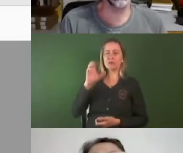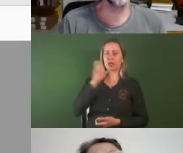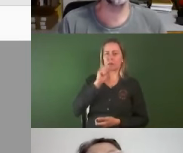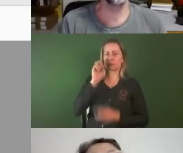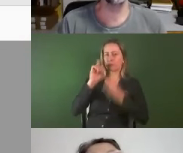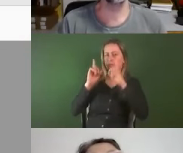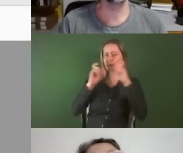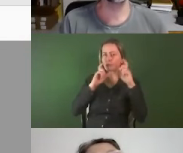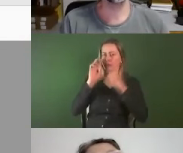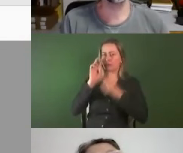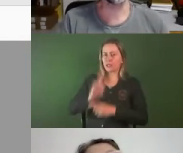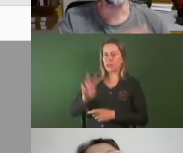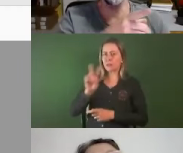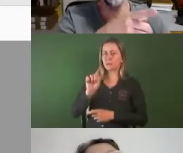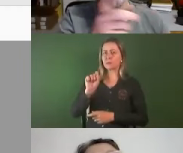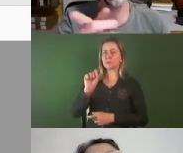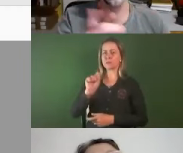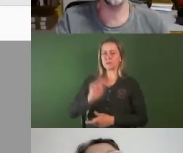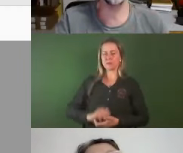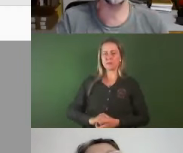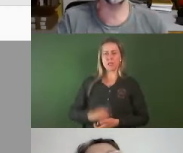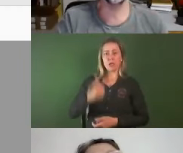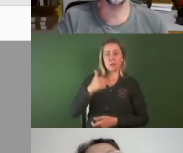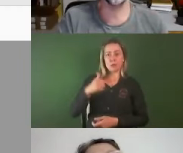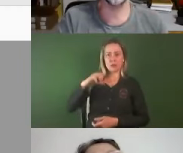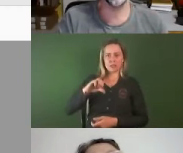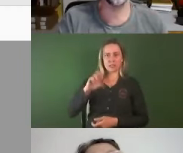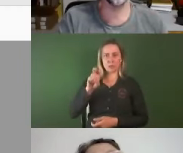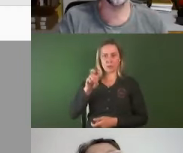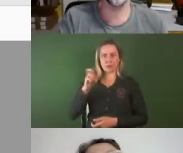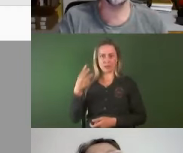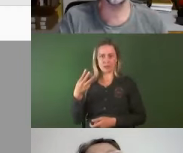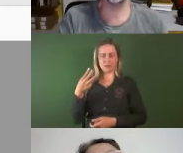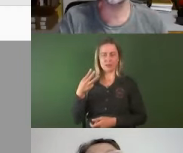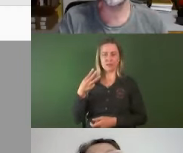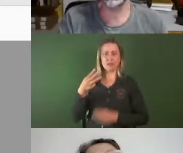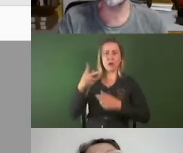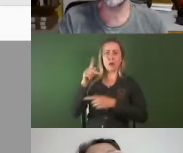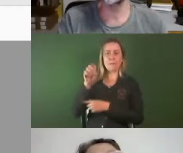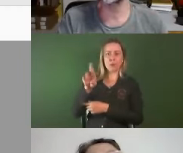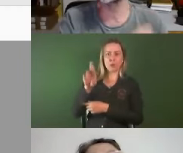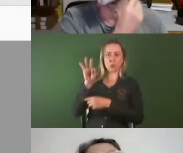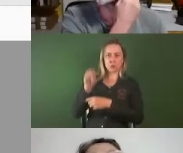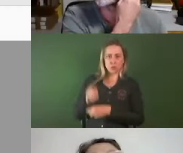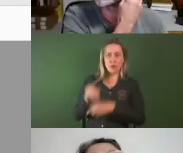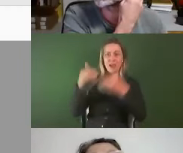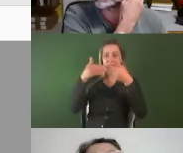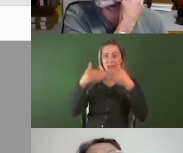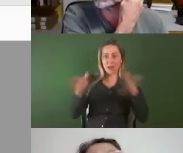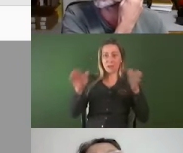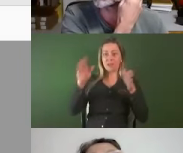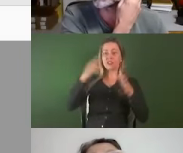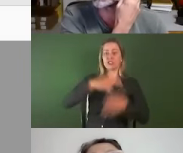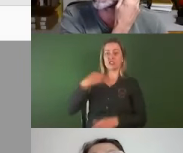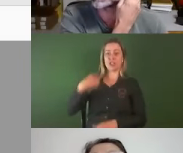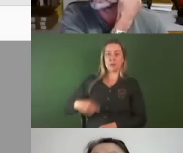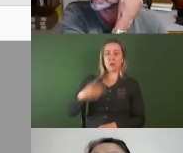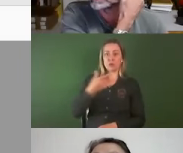verem, né? Em 1853, os portos são abertos, né? O Japão ficou durante 200